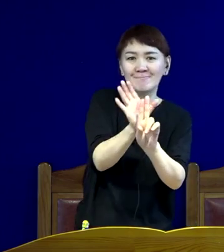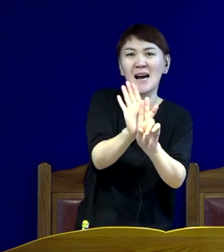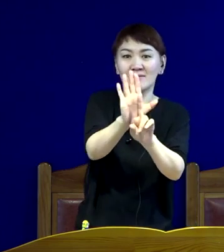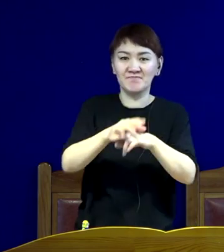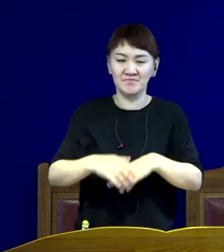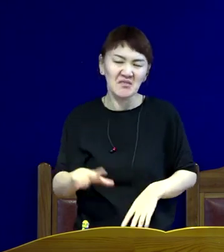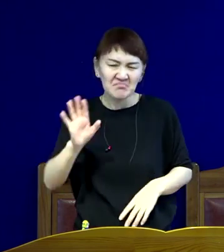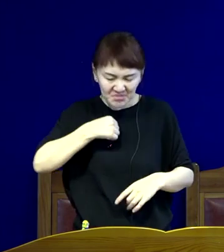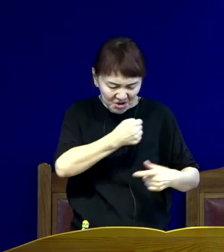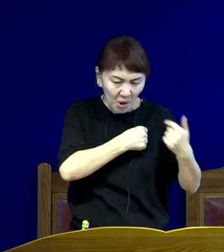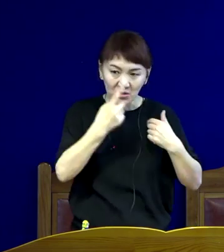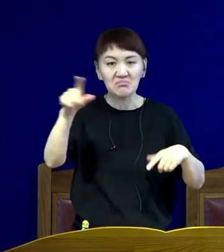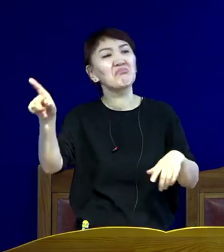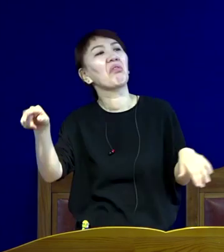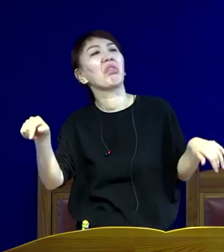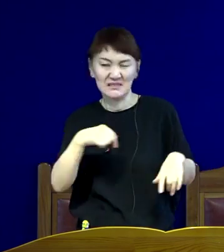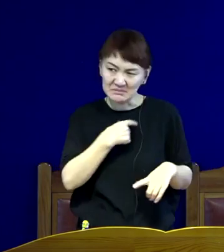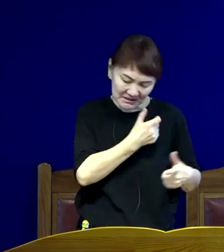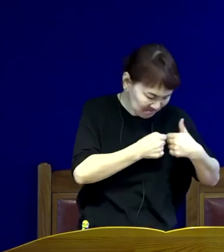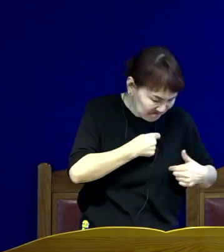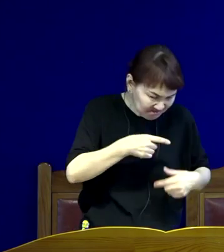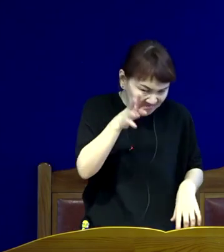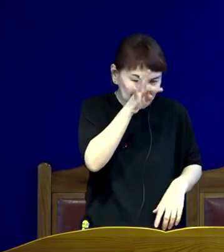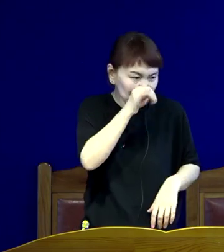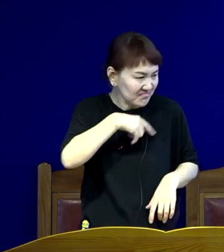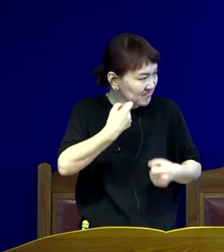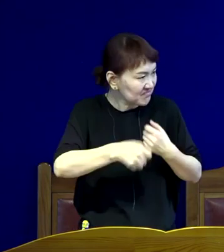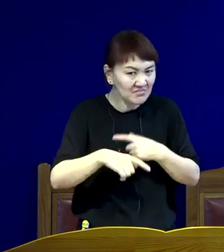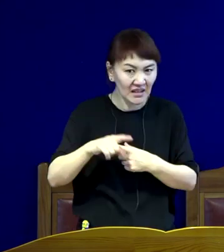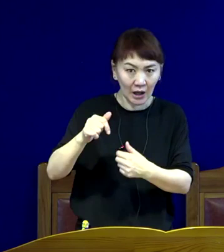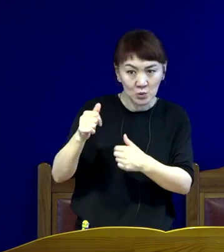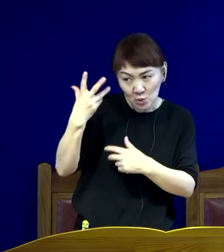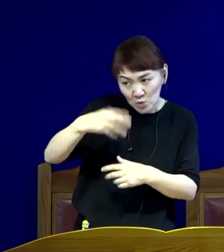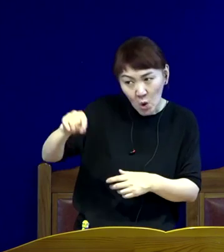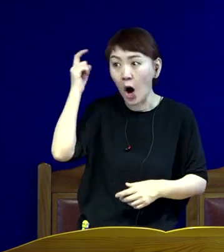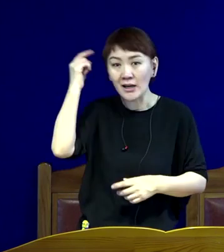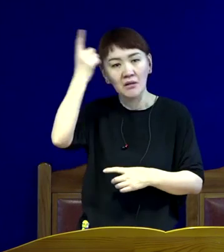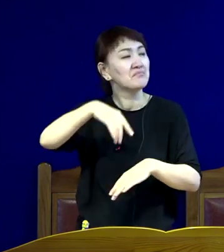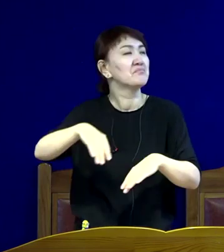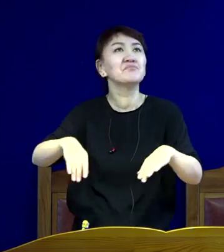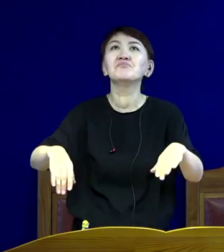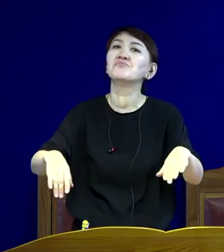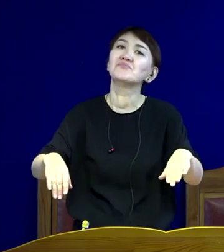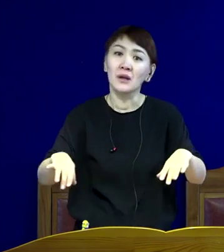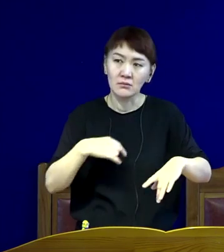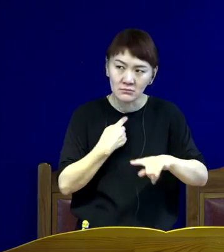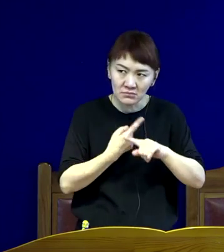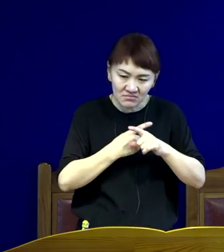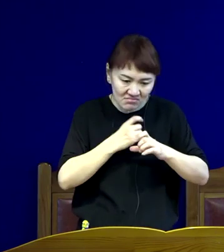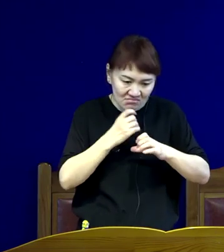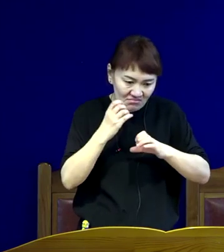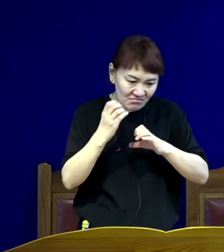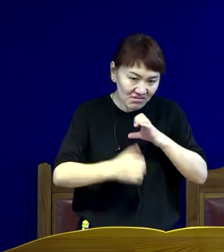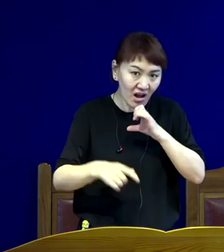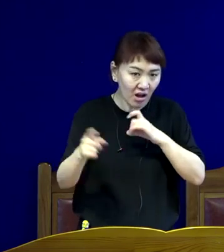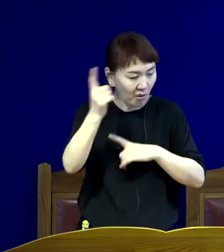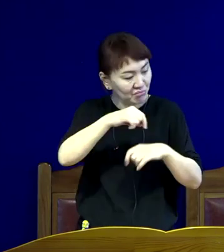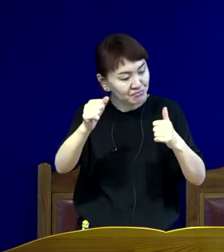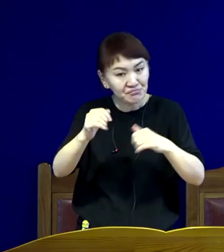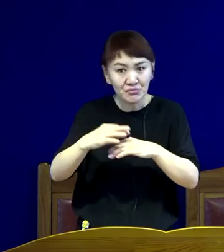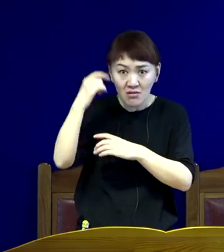би зовж байгаа. Тэрийг нь юусаа харсан ч дүр эсэх ойлгож байгаа ш дүр хэсэхгүй ах юм бол сэтгэл шарахдаг шүү дээ.